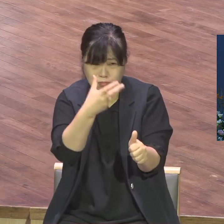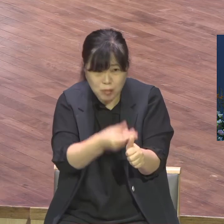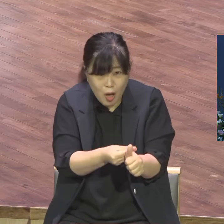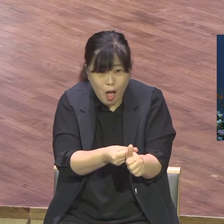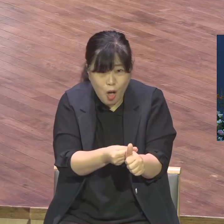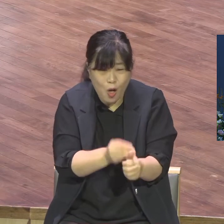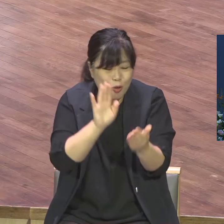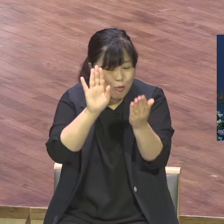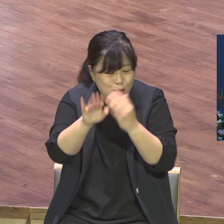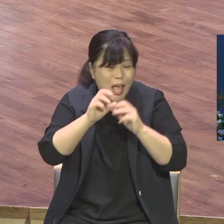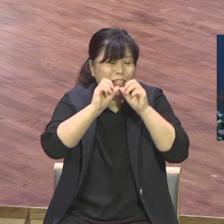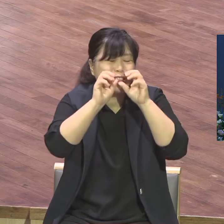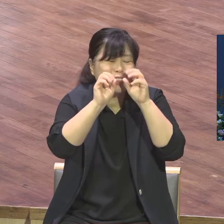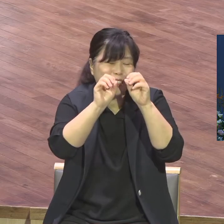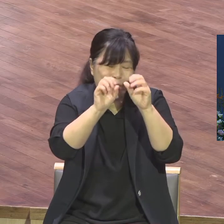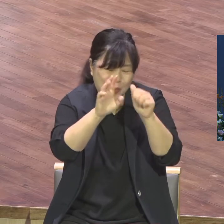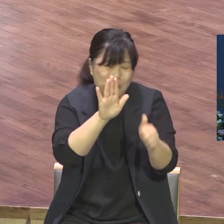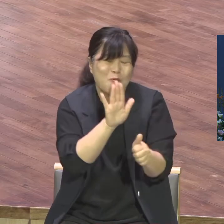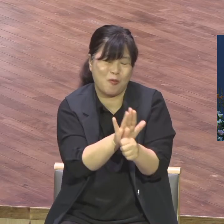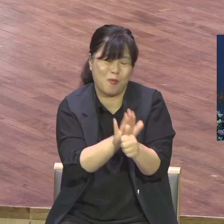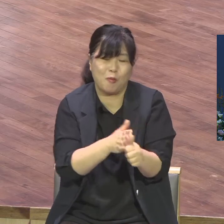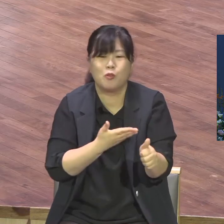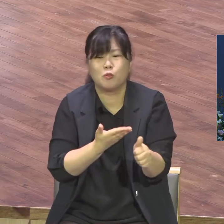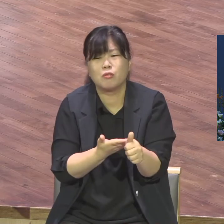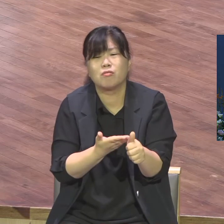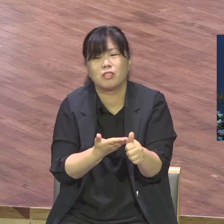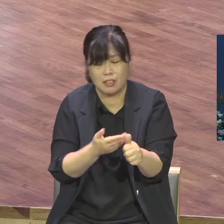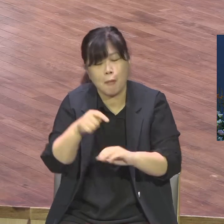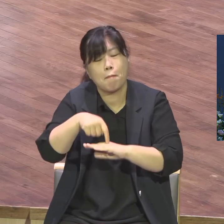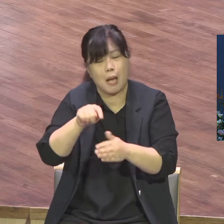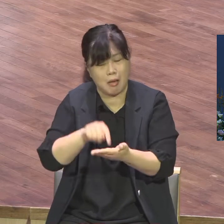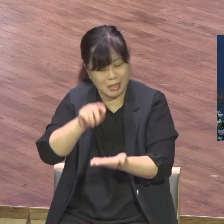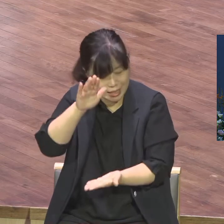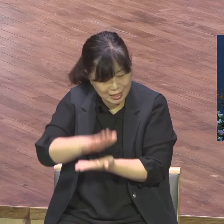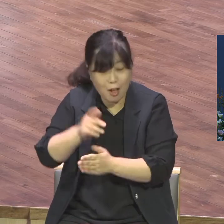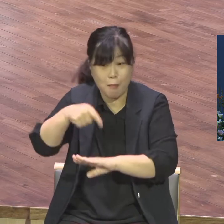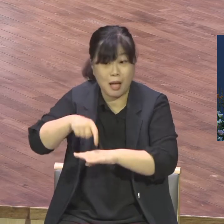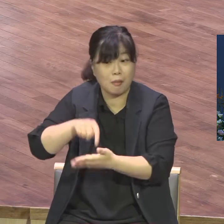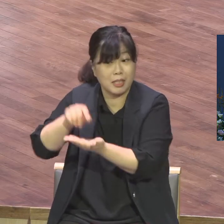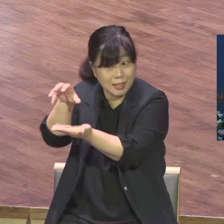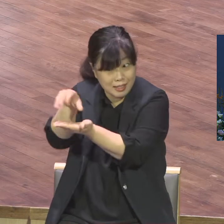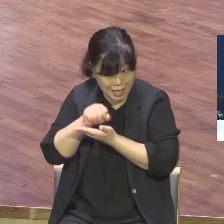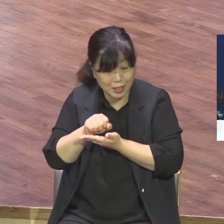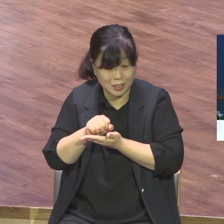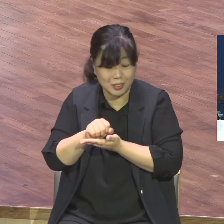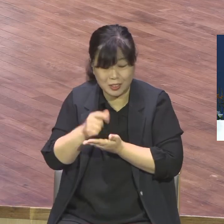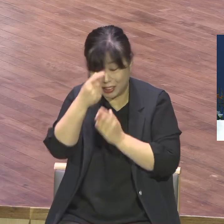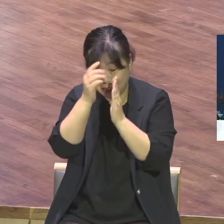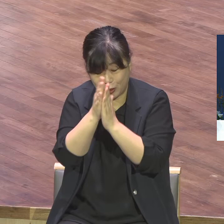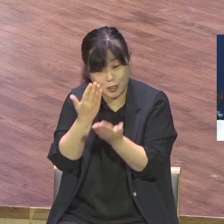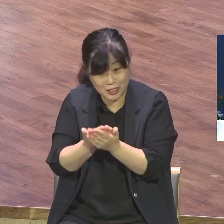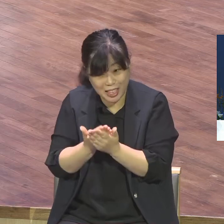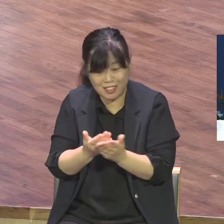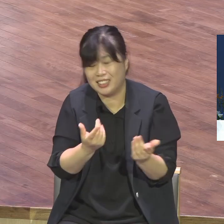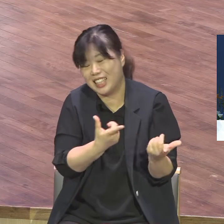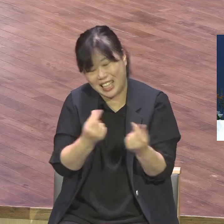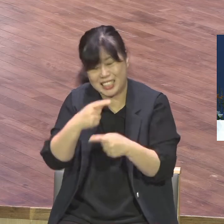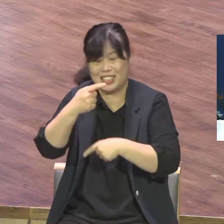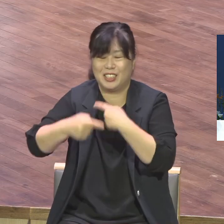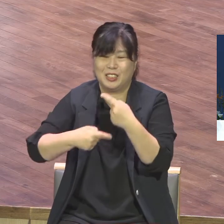하소서. 그런 뜨거운 가슴으로 여러분 기도하시기 바랍니다. 신앙 고백합니다.